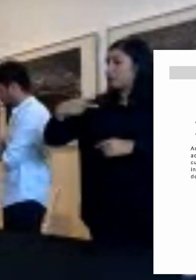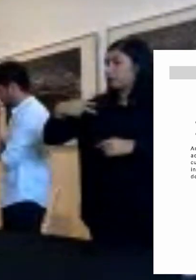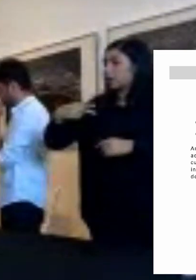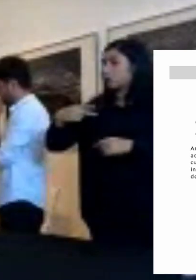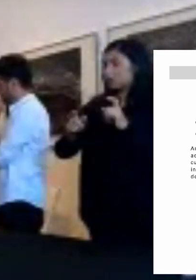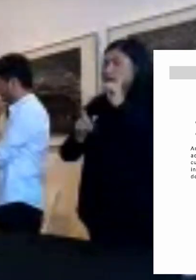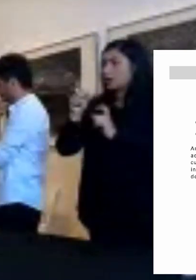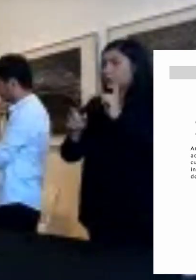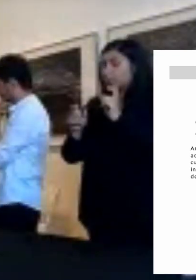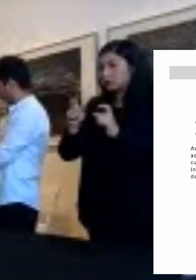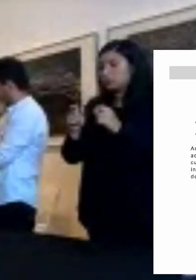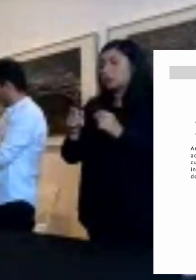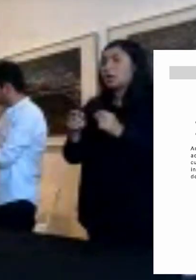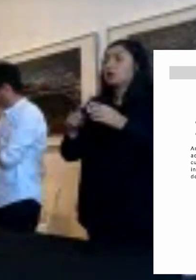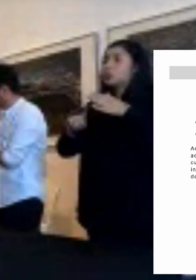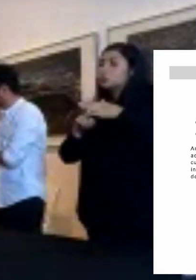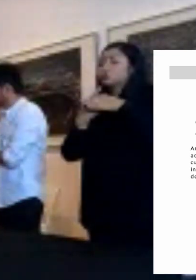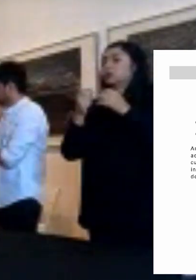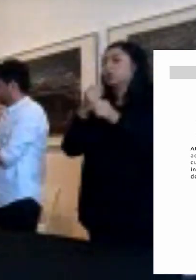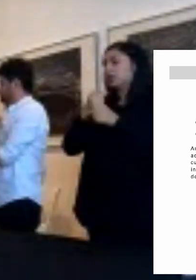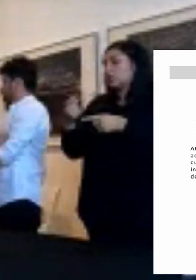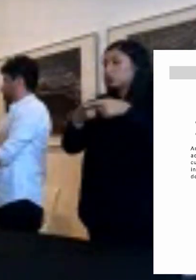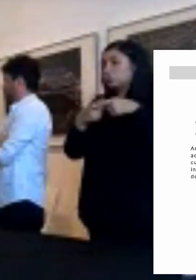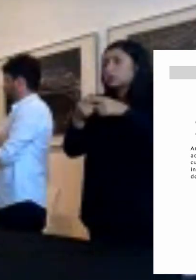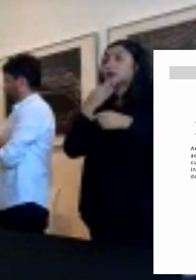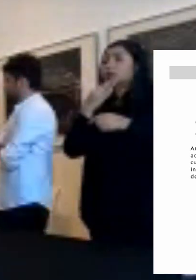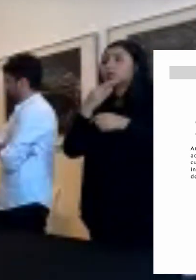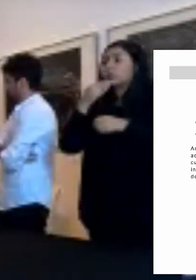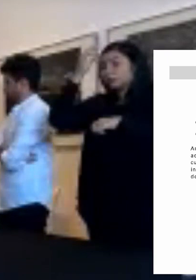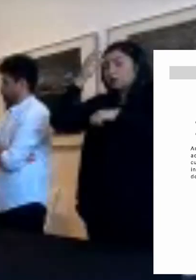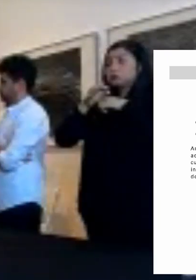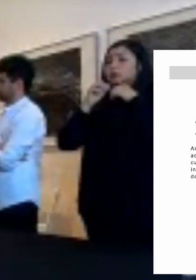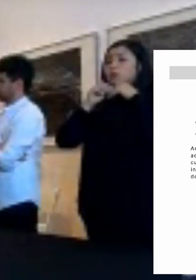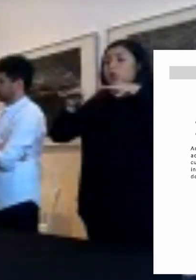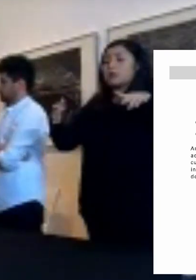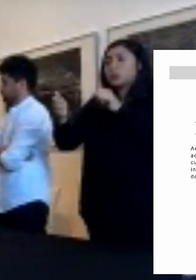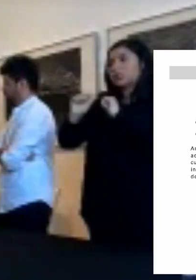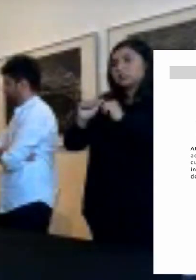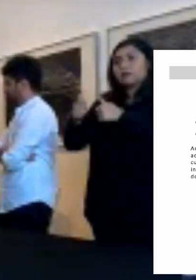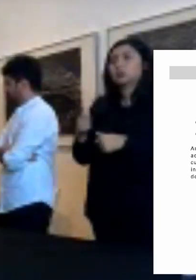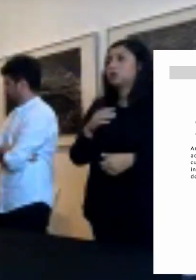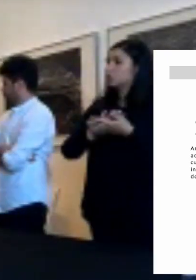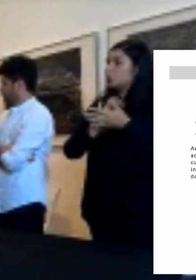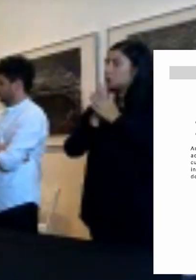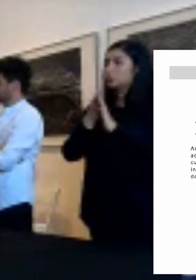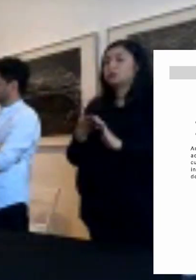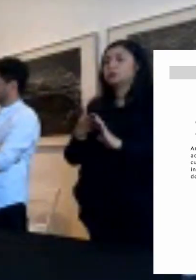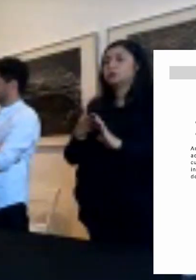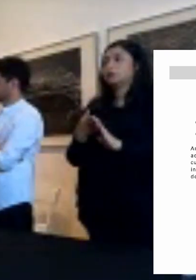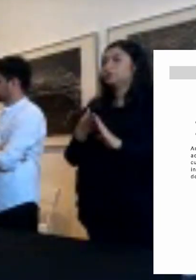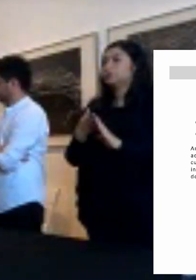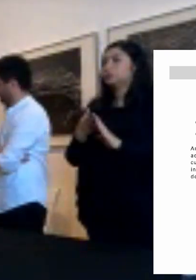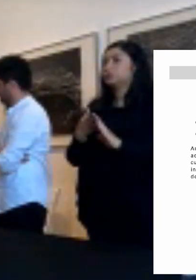a partir del estallido social y de la pandemia, que ha sido sin duda un desafío que hemos tenido todos. Pero yo